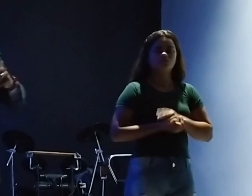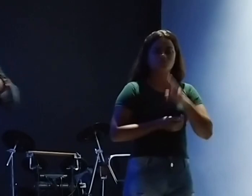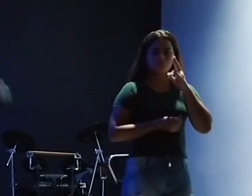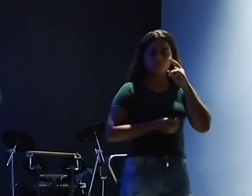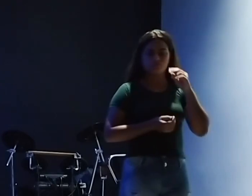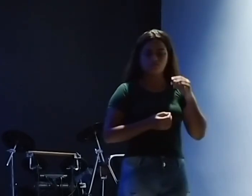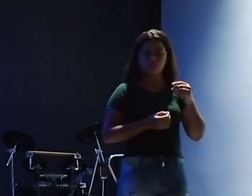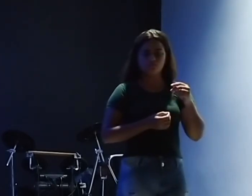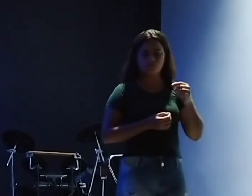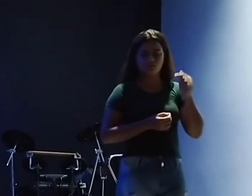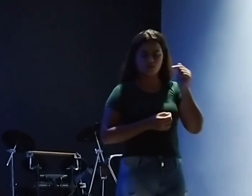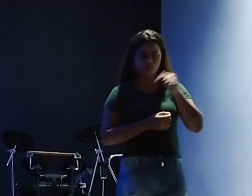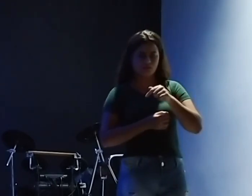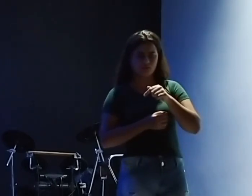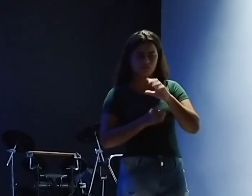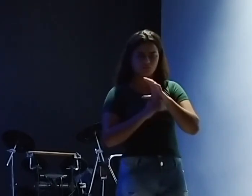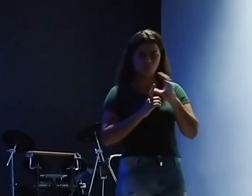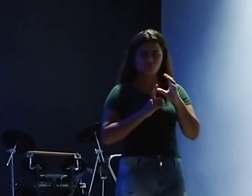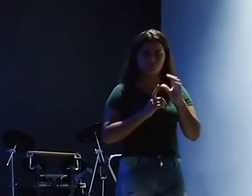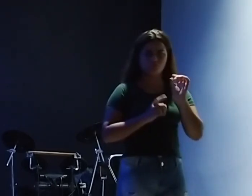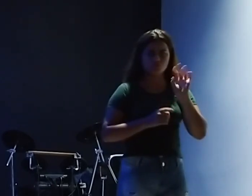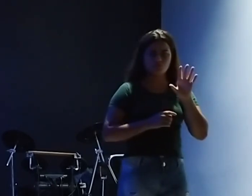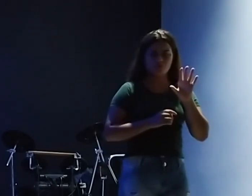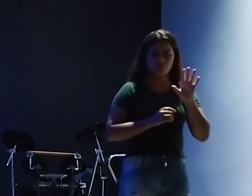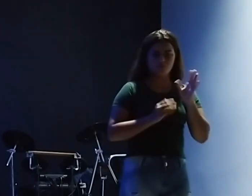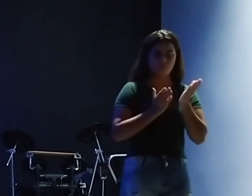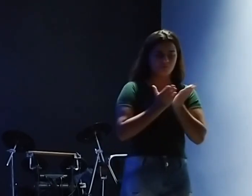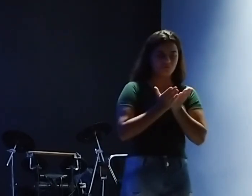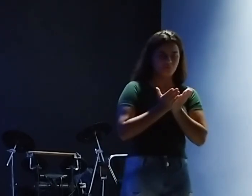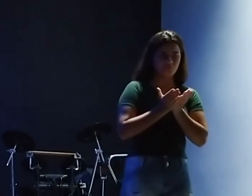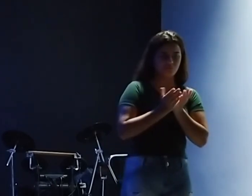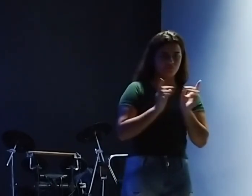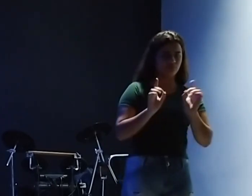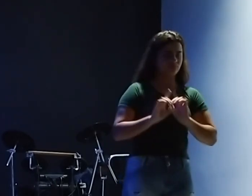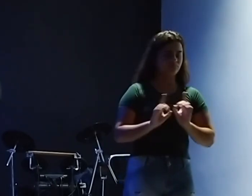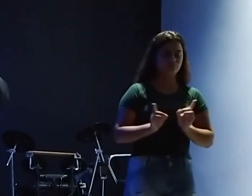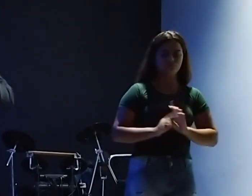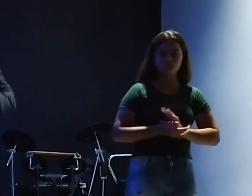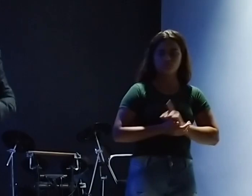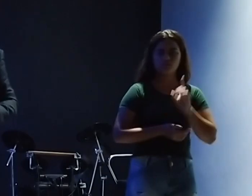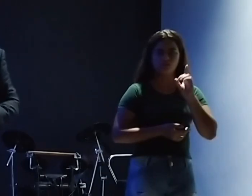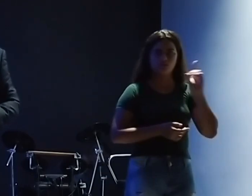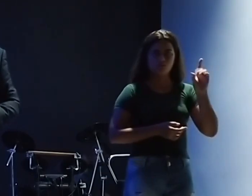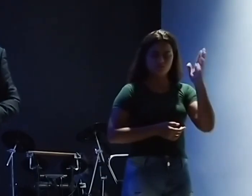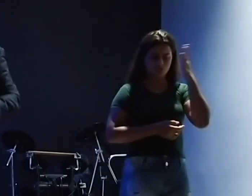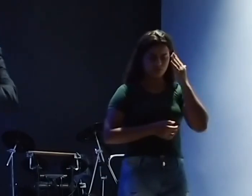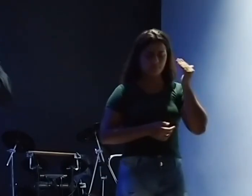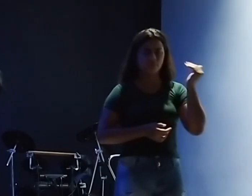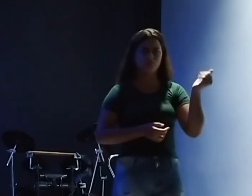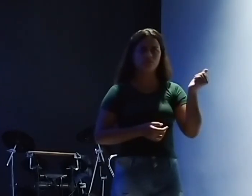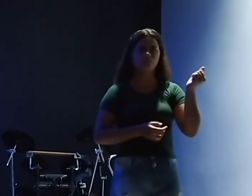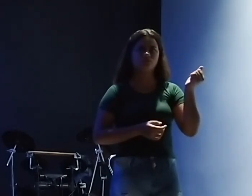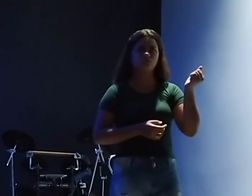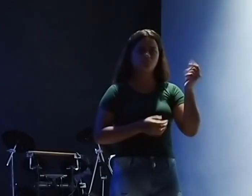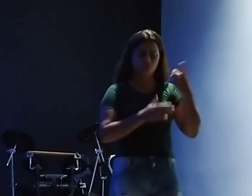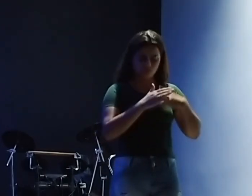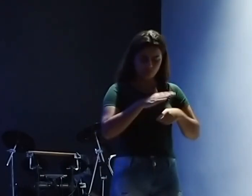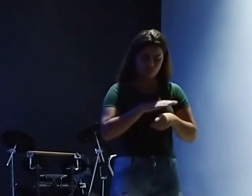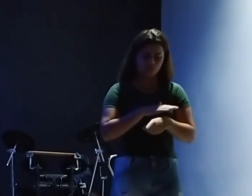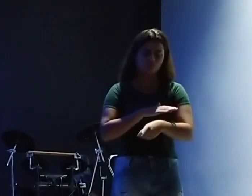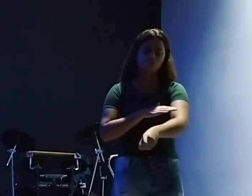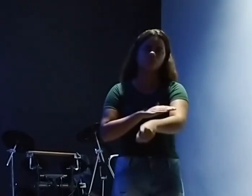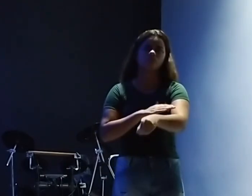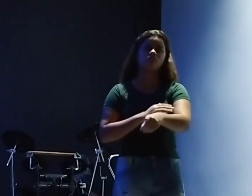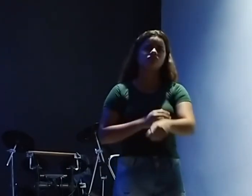para um entretenimento gospel. Mas Deus está te chamando nessa noite para algo mais profundo com